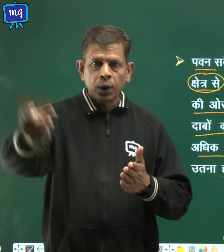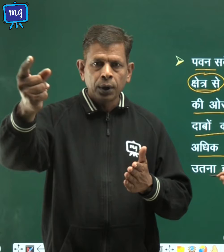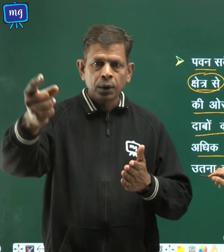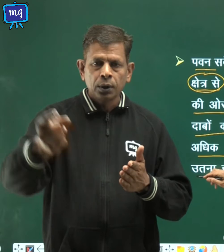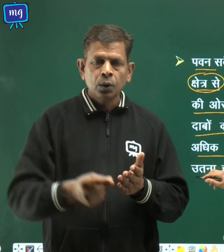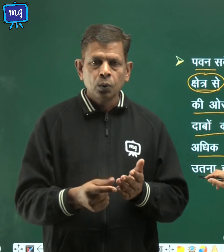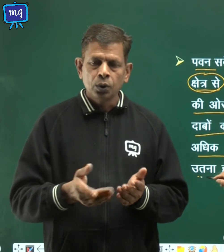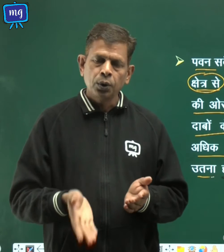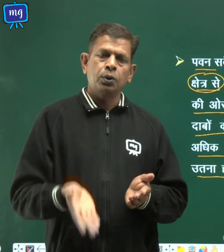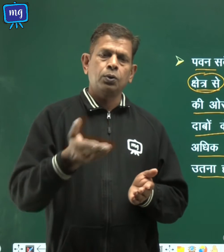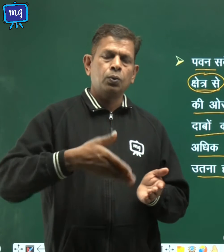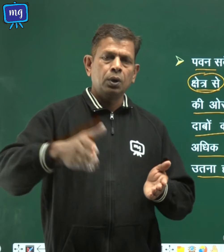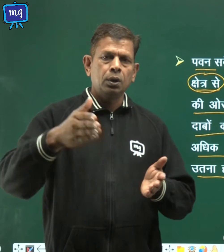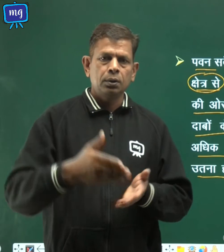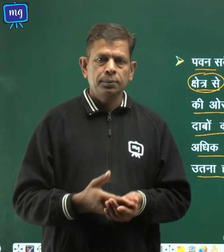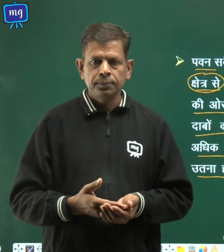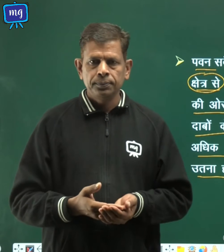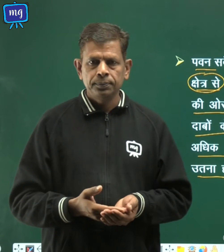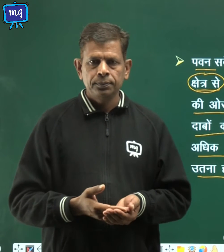उतना ही अधिक होगा।